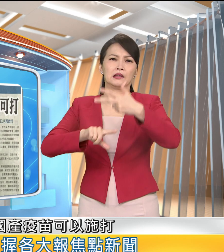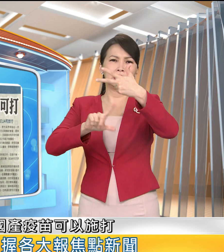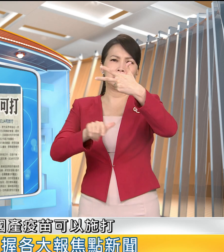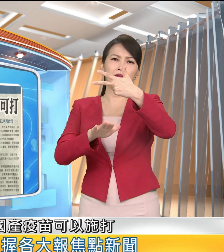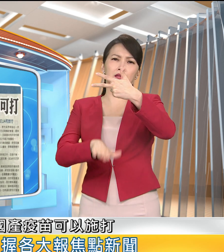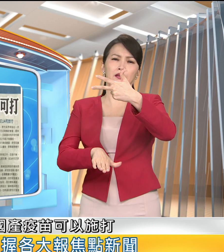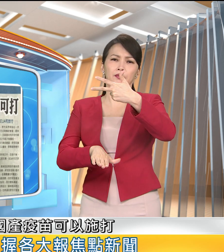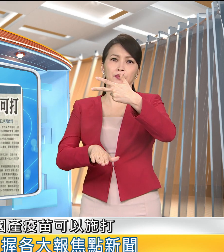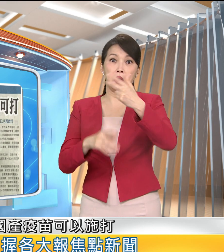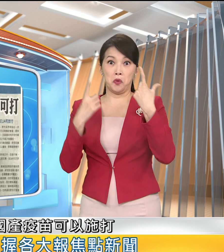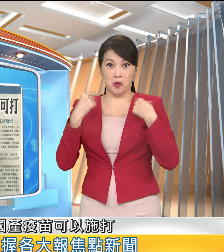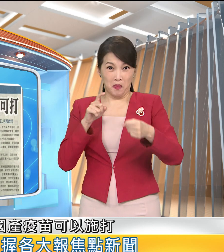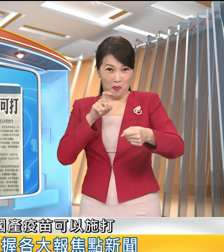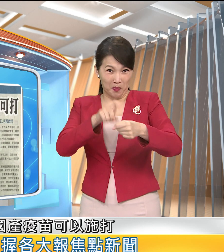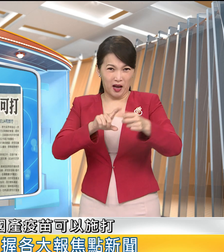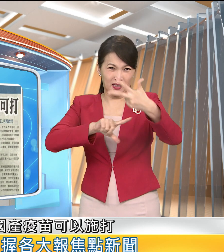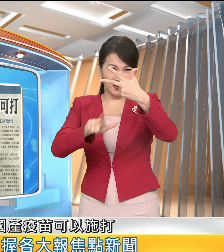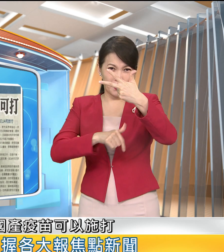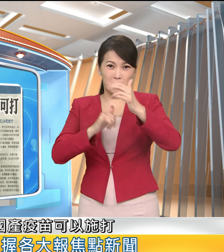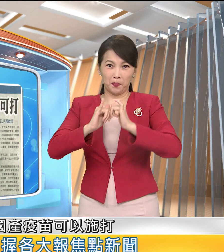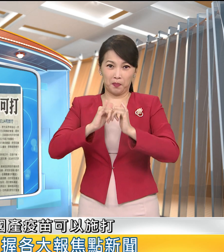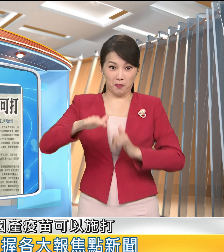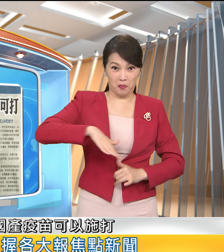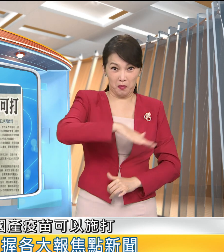7月恐怕没有国产疫苗可以施打。